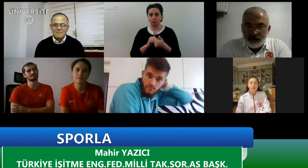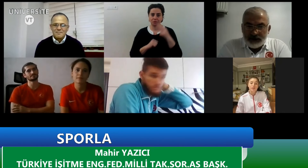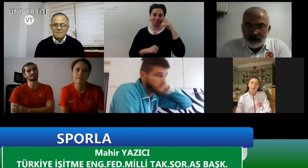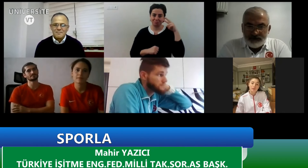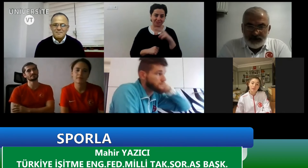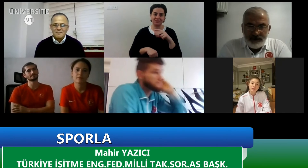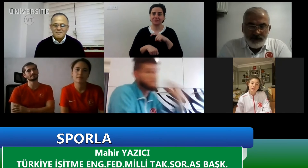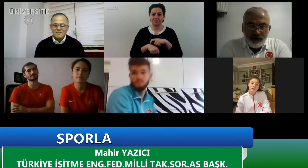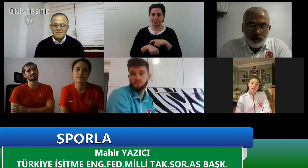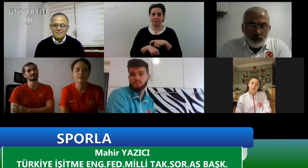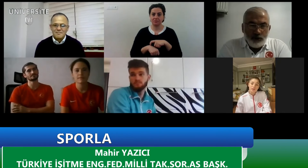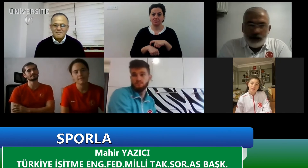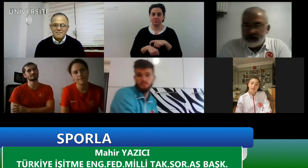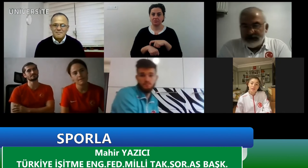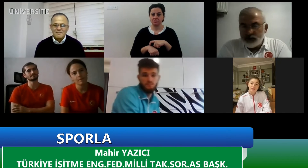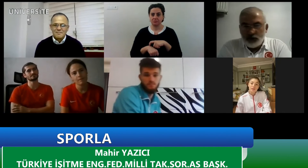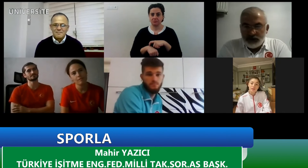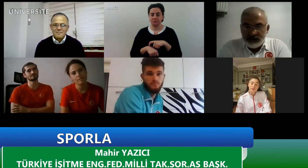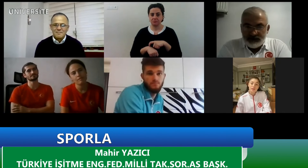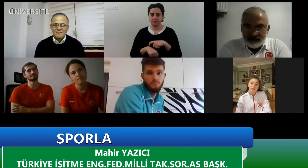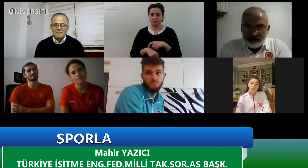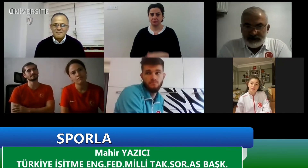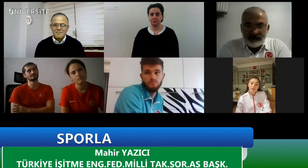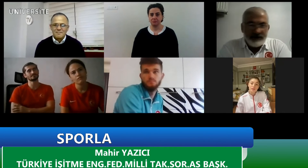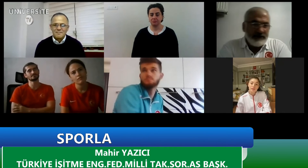penceresinden baktığımda o kardeşlerimi çok iyi